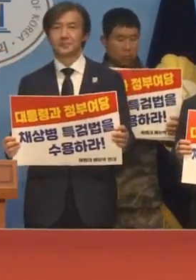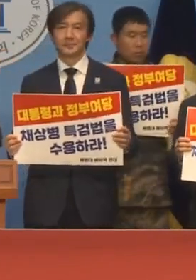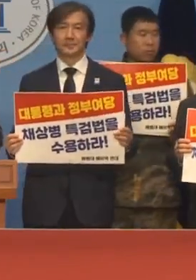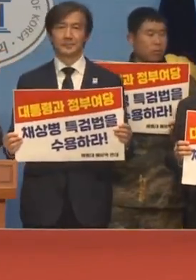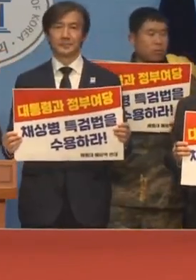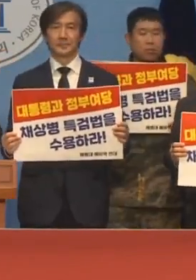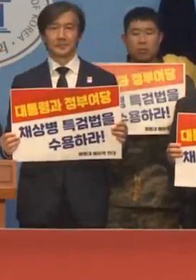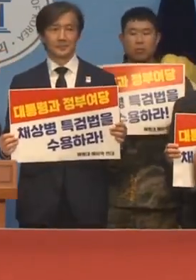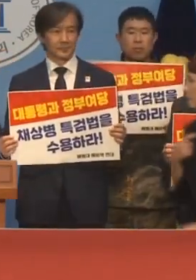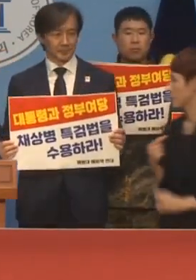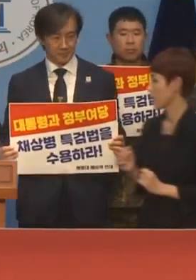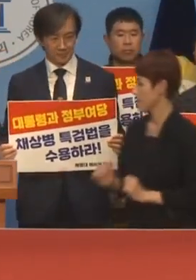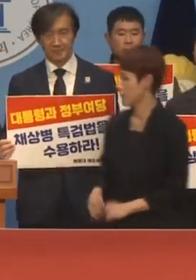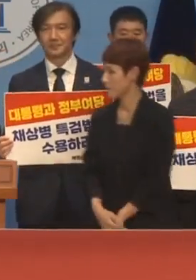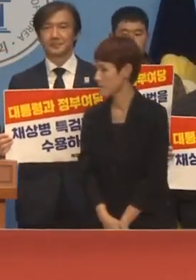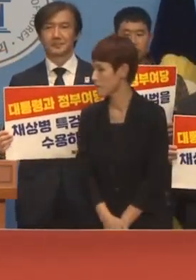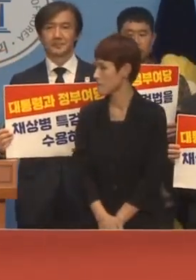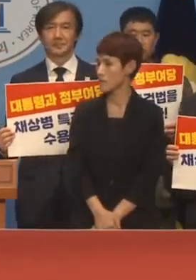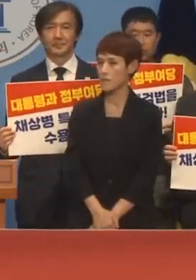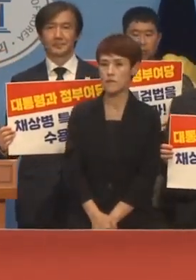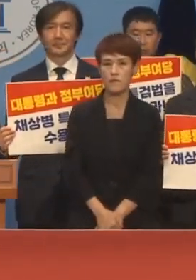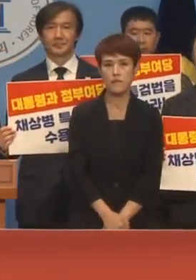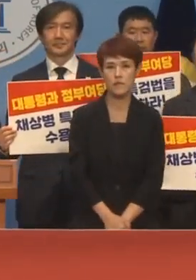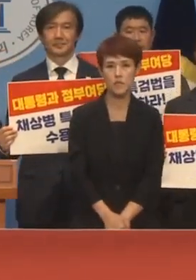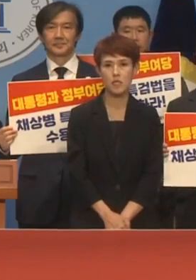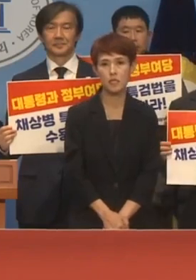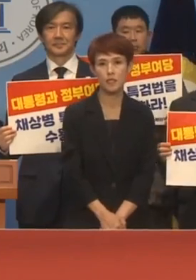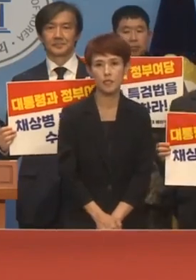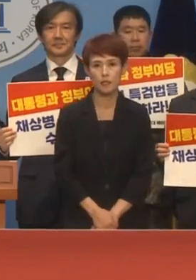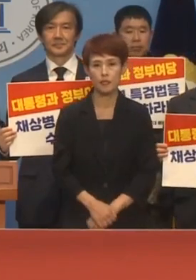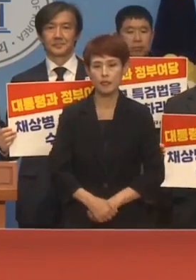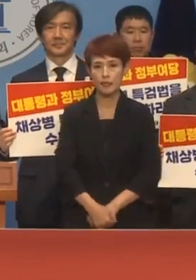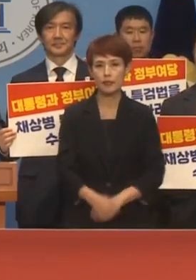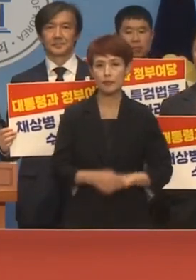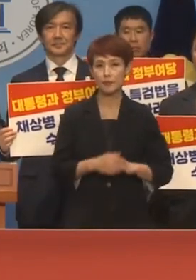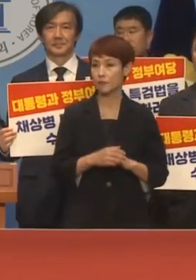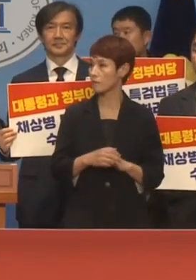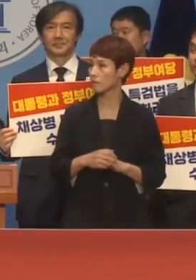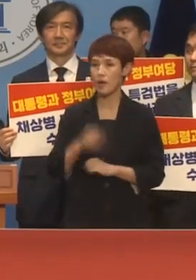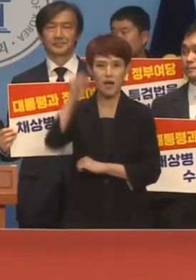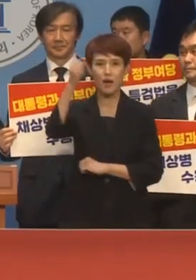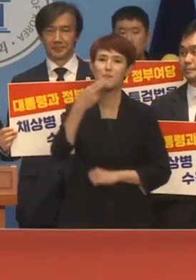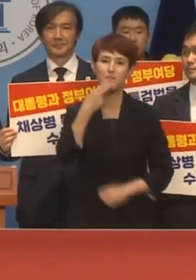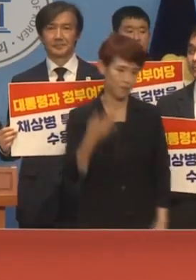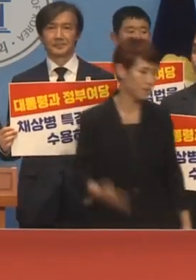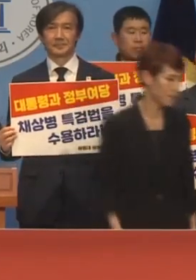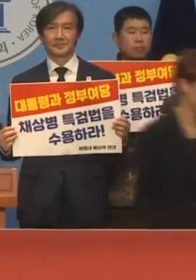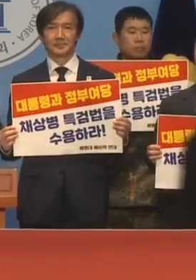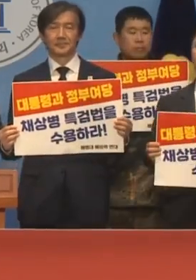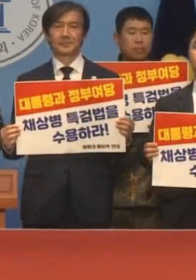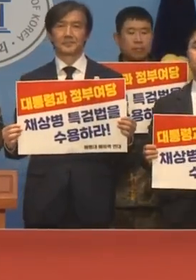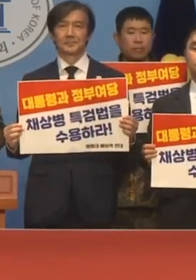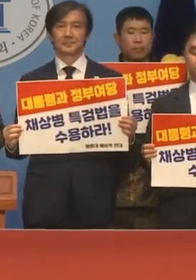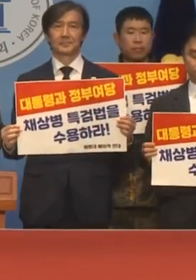저희가 기념 사진 촬영을 위해서 하겠습니다. 별도 구호는 외치지 않고